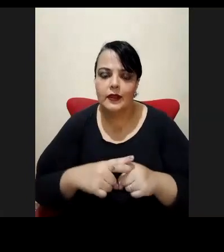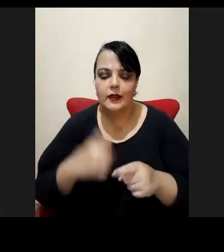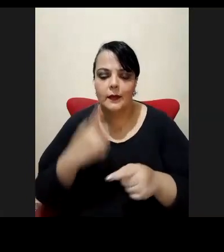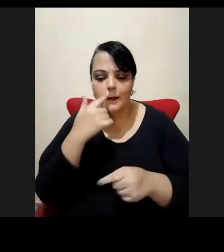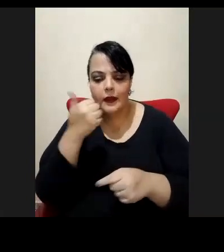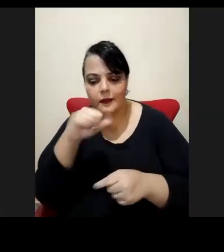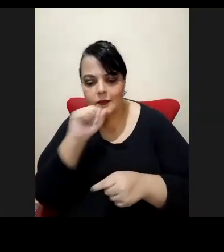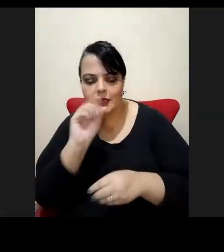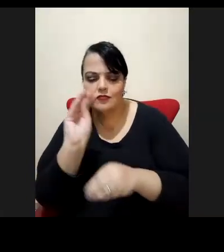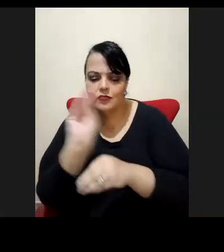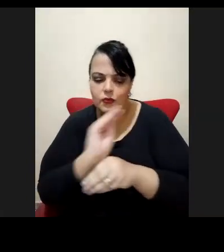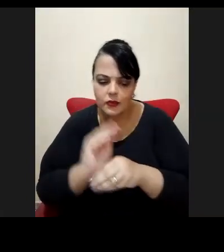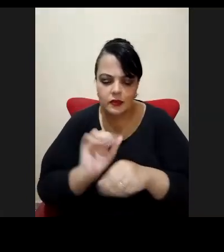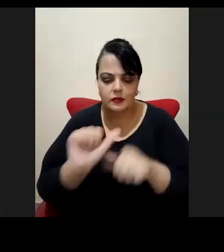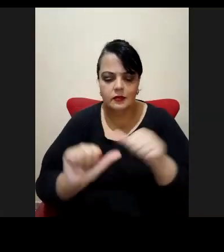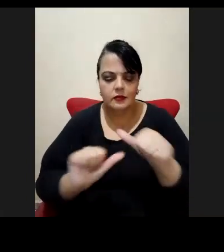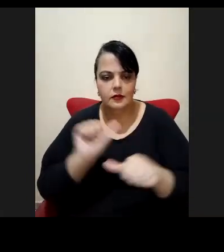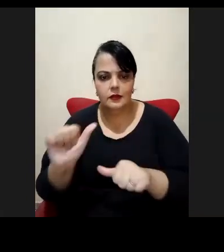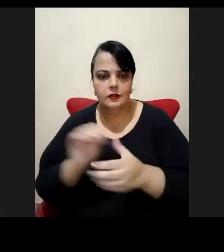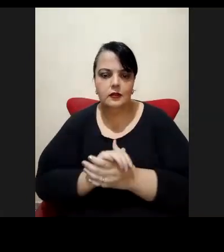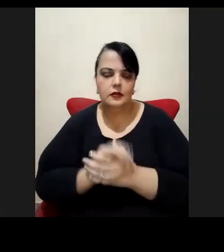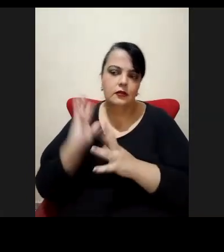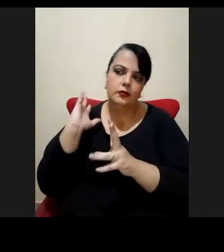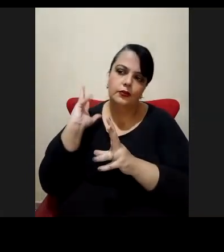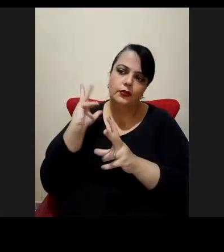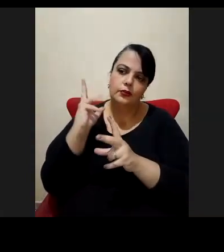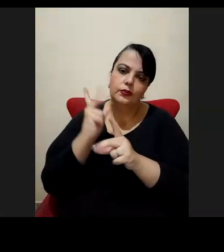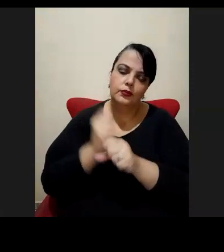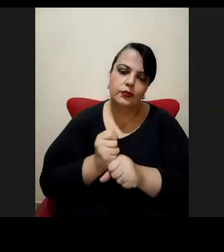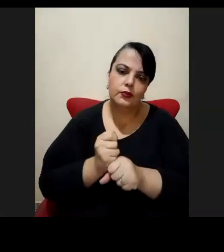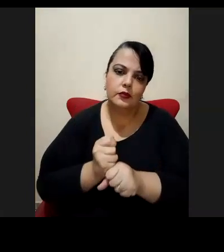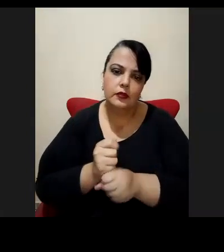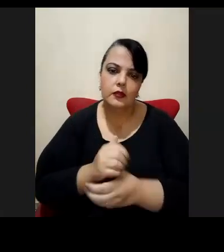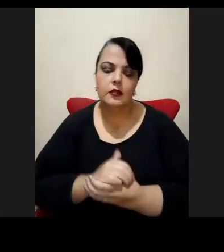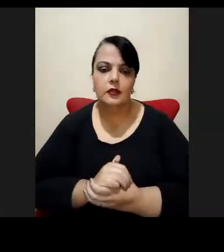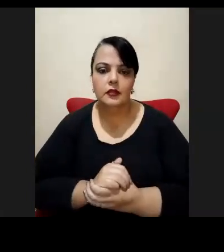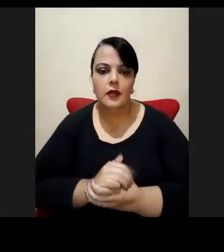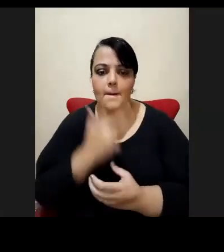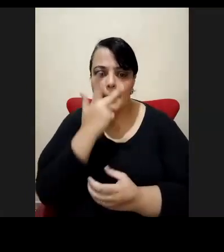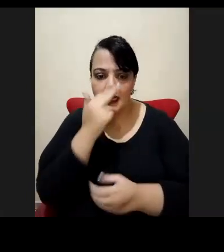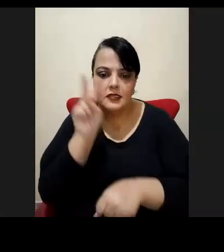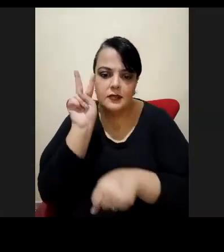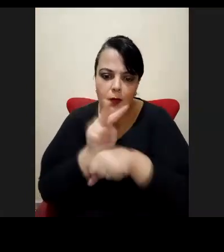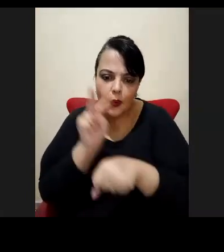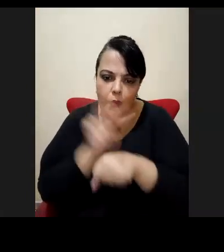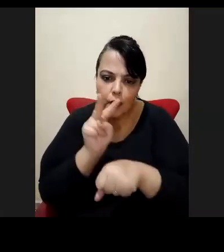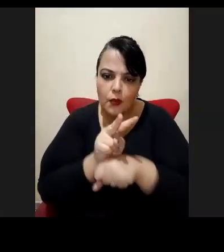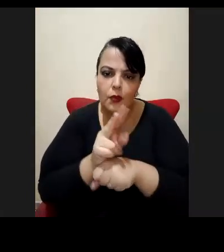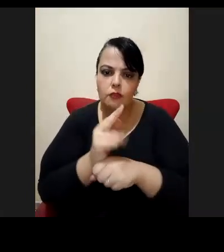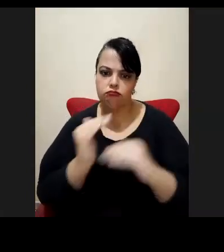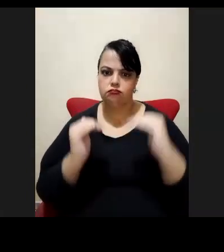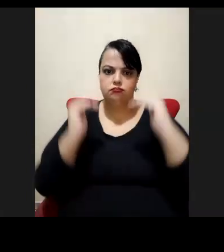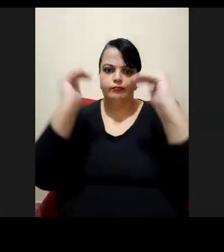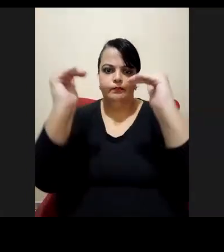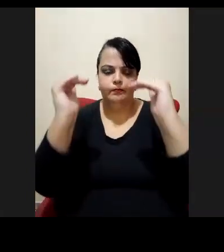se tornam, ao longo da história recente, né, protetores supremos e se